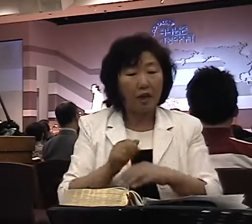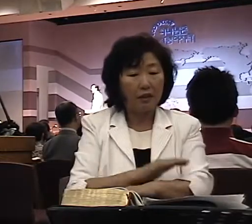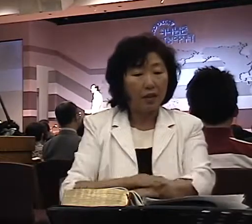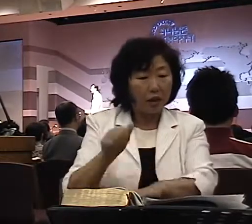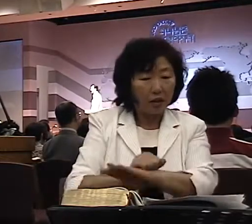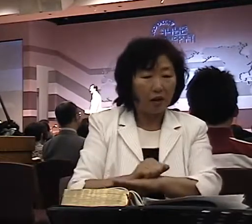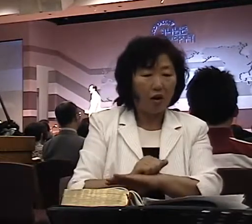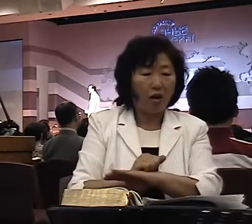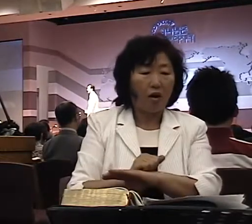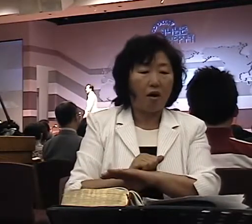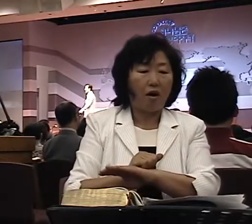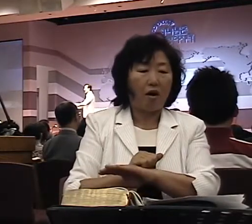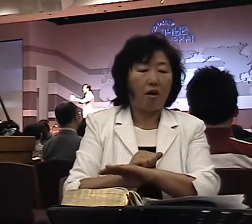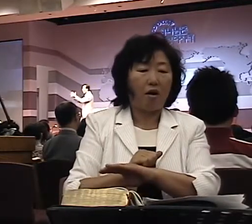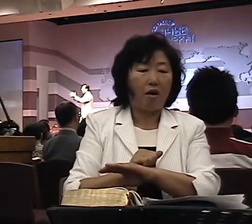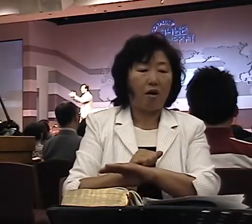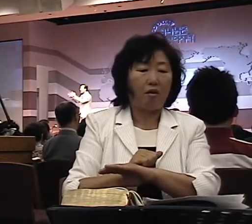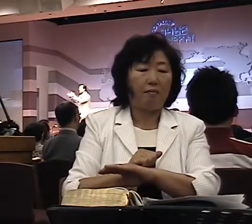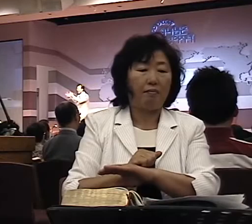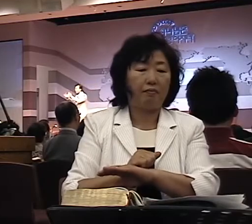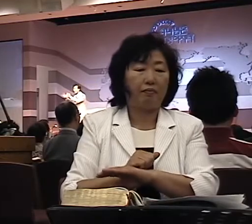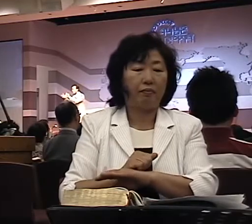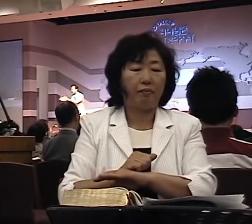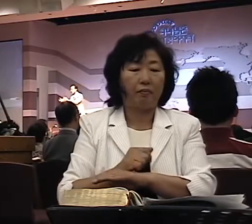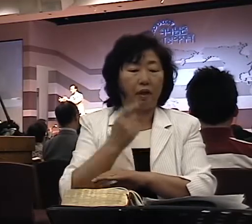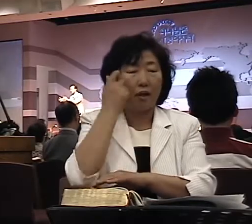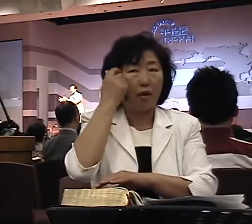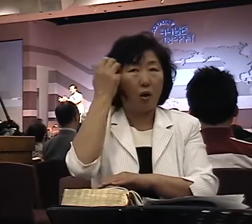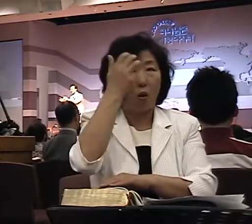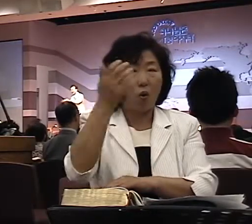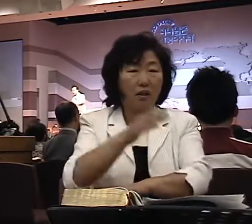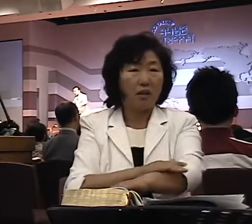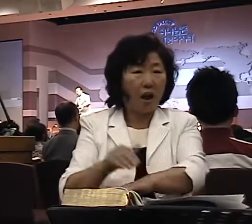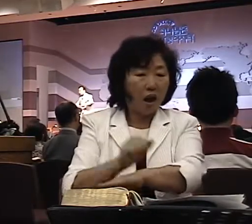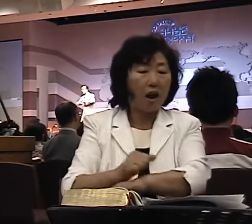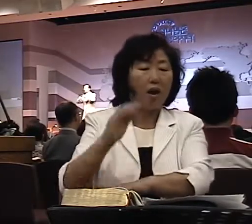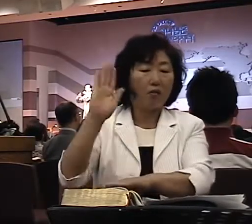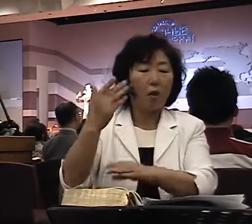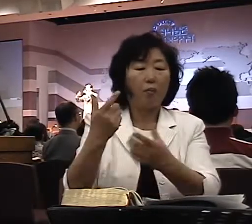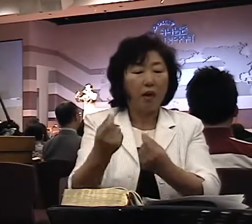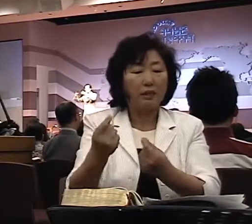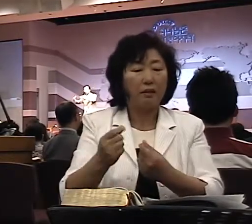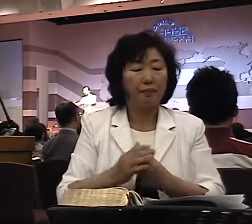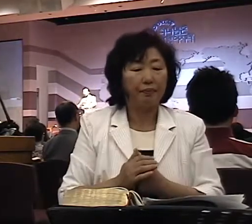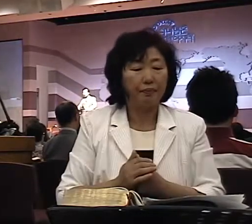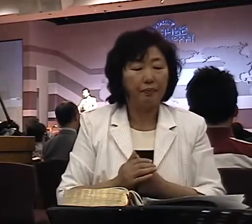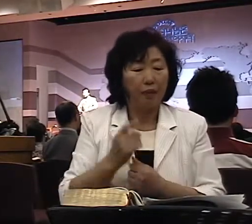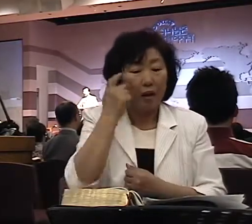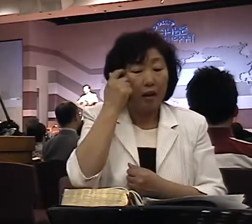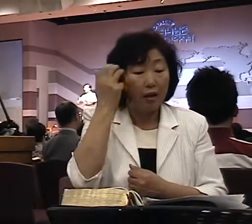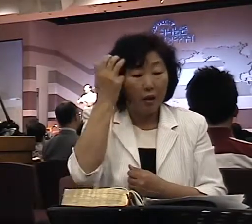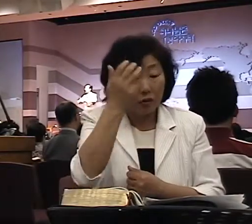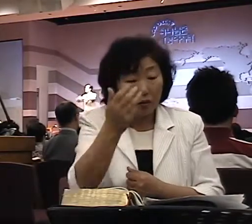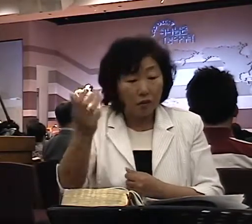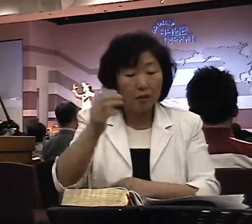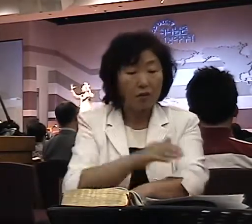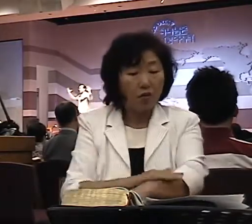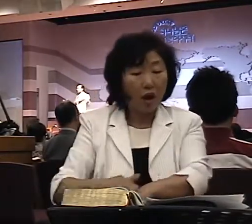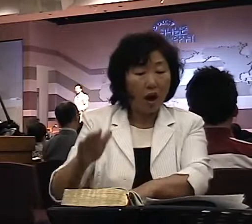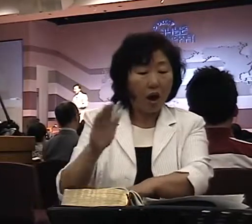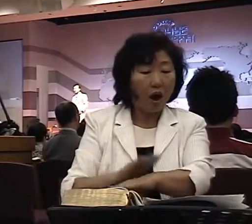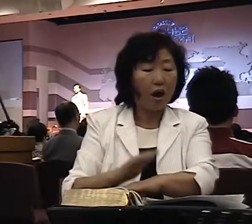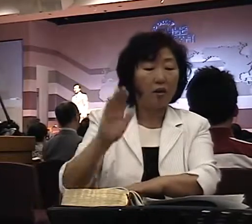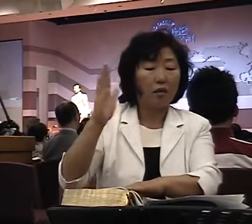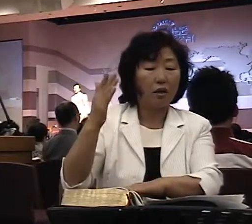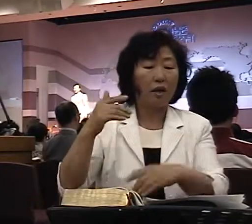축원한다고 말씀을 하십니다. 내 영혼이 잘됨 같이 나의 스피릿이, 영적인 것이 잘될 때에